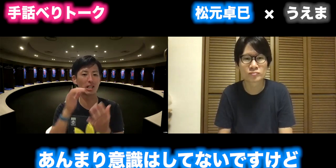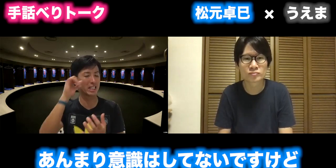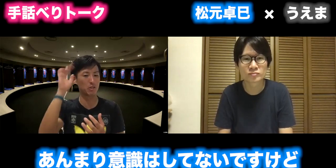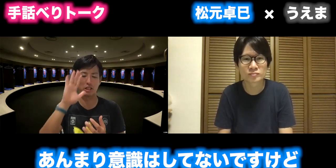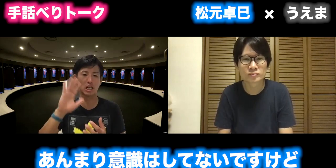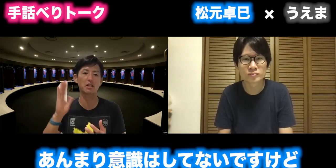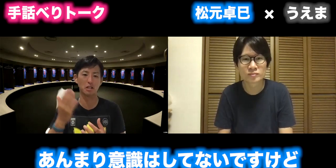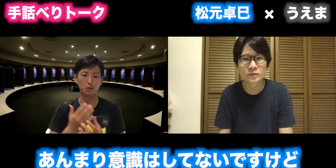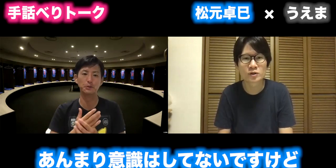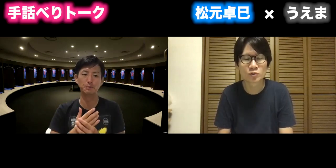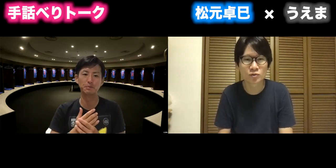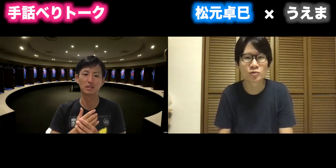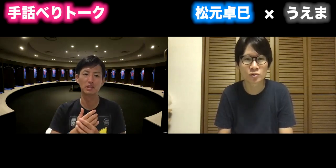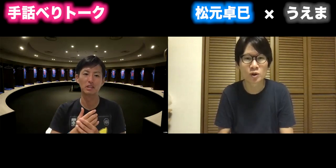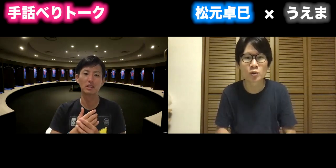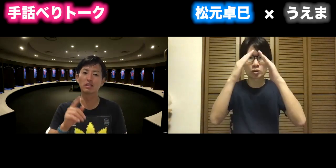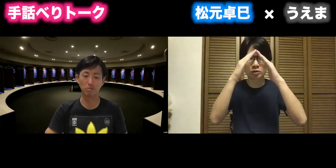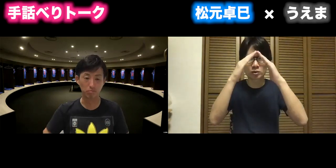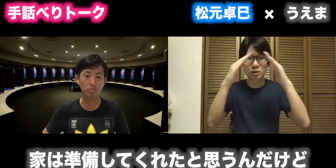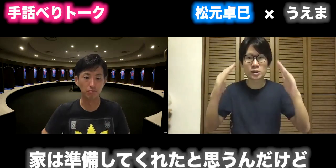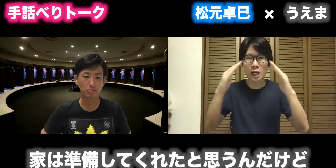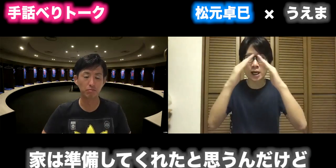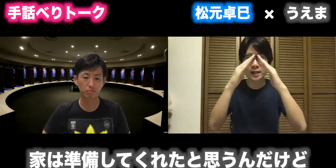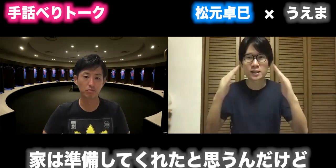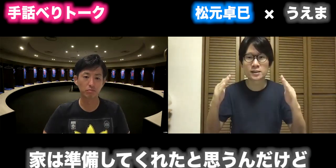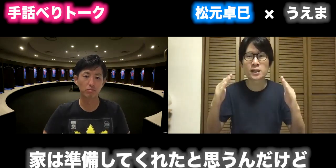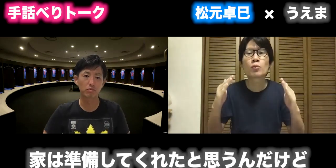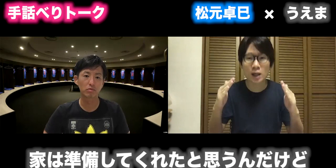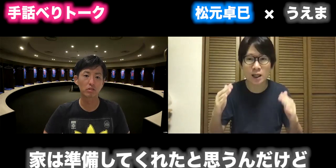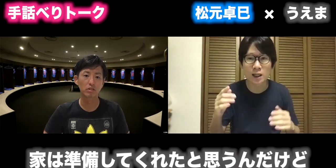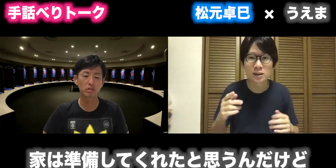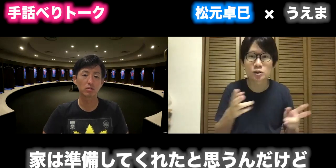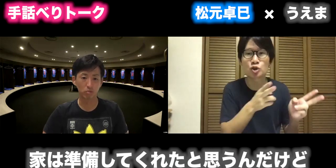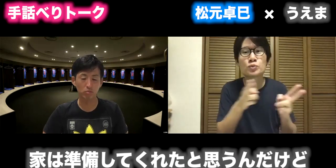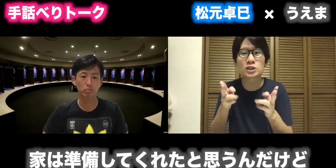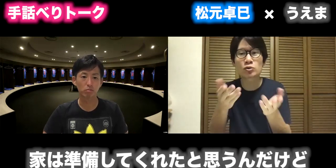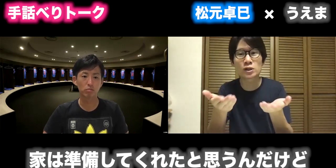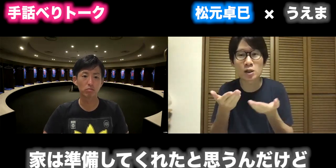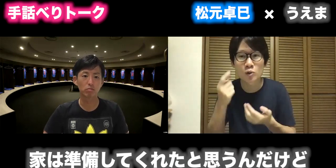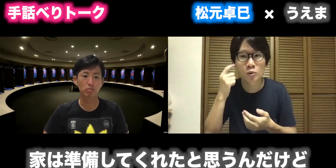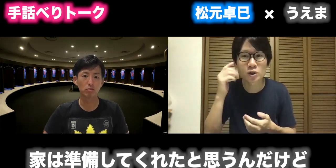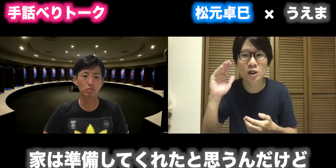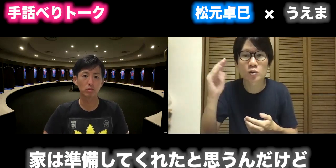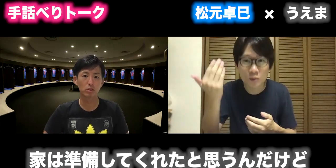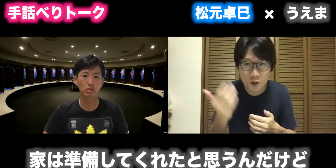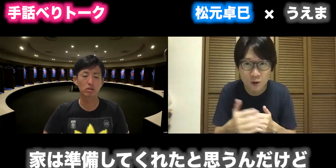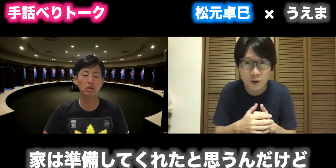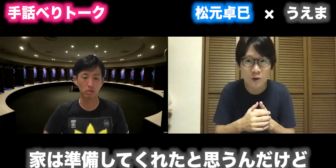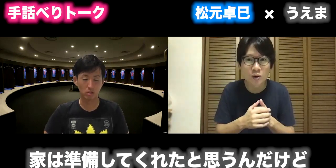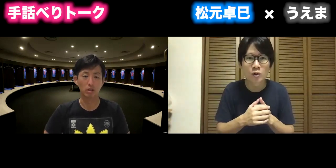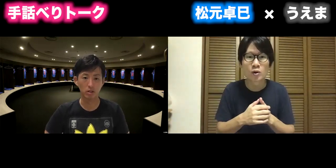あんまり意識はしてないんですけどいえいえは準備してくれたと思うんだけど